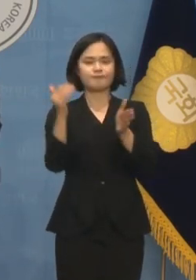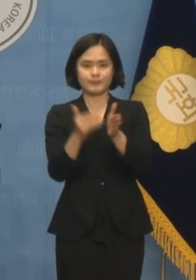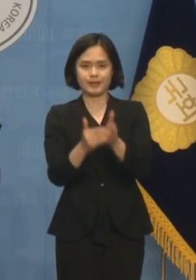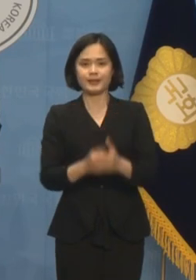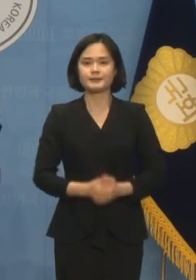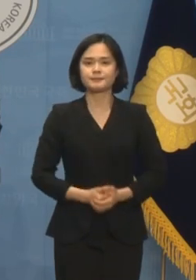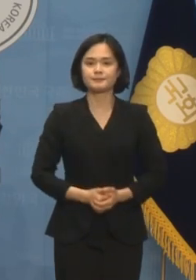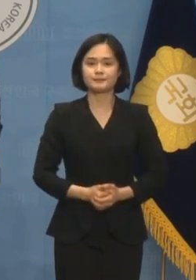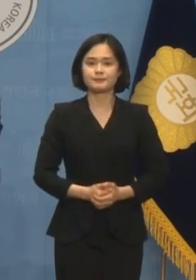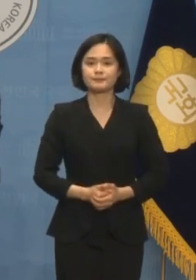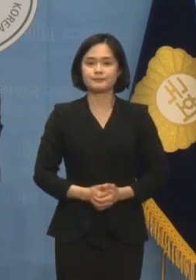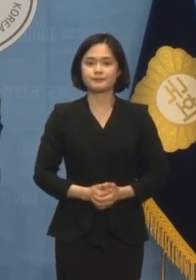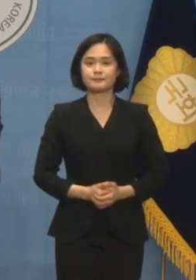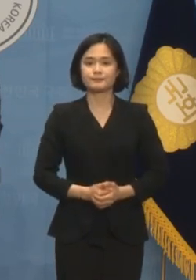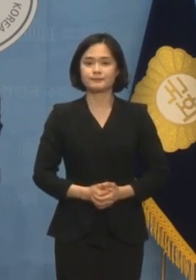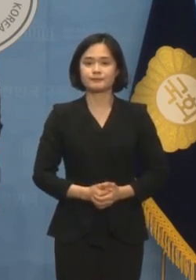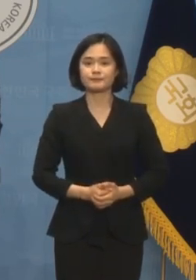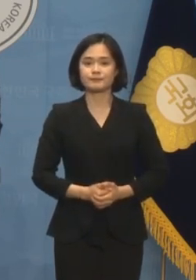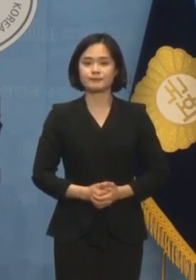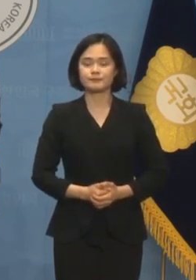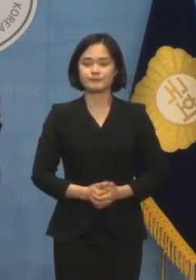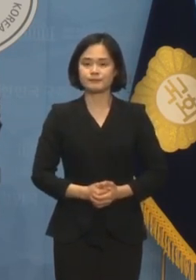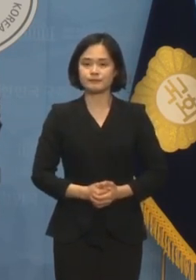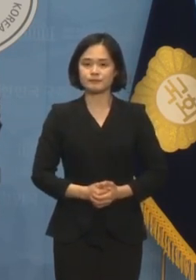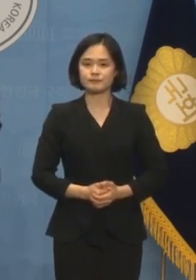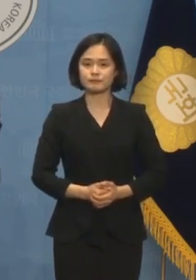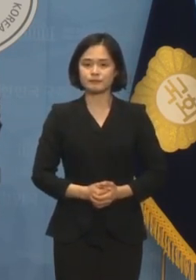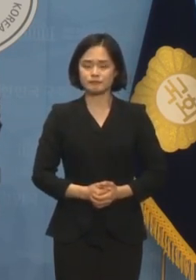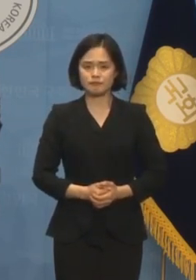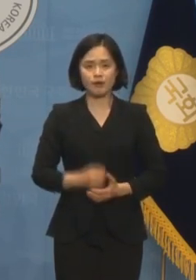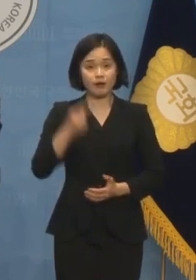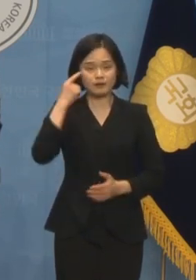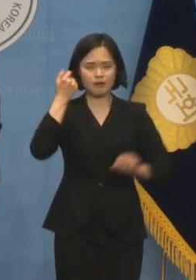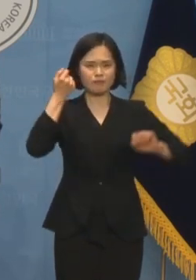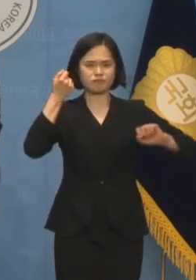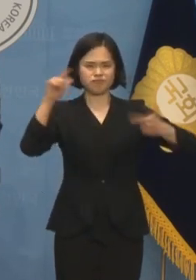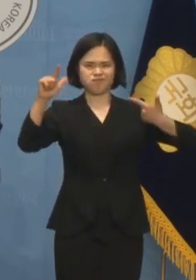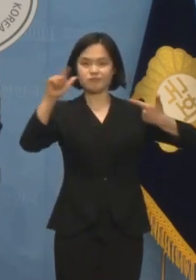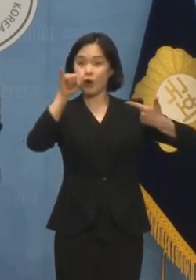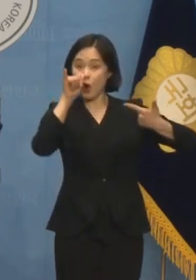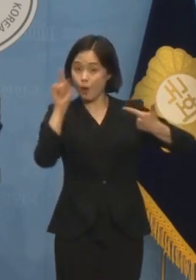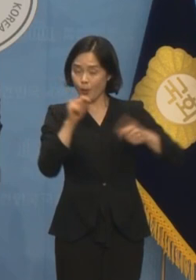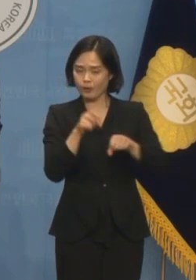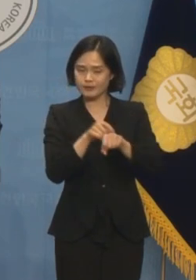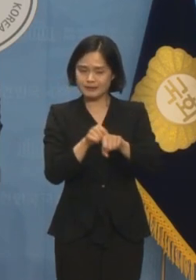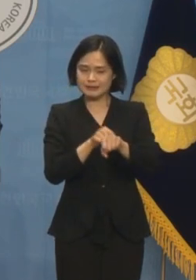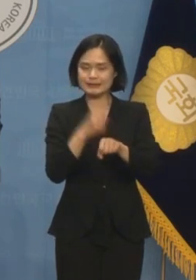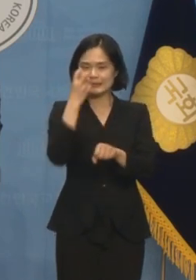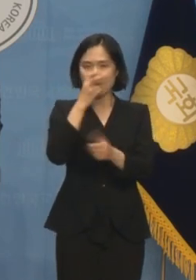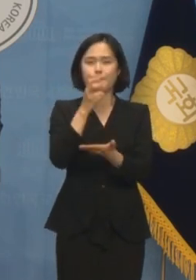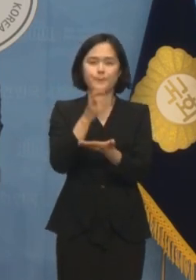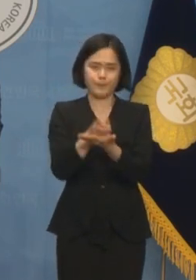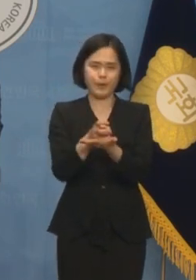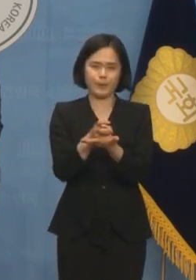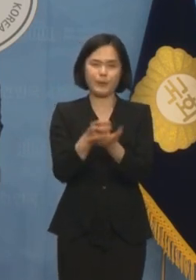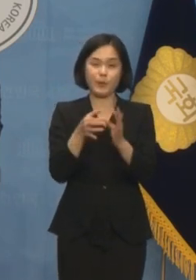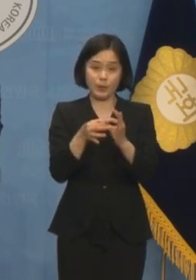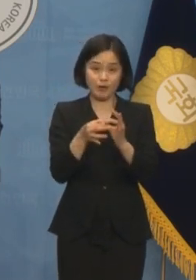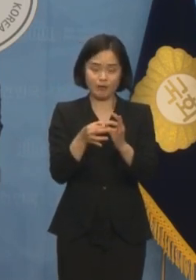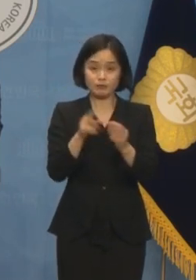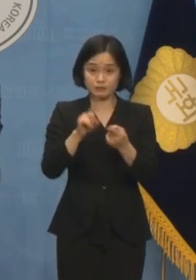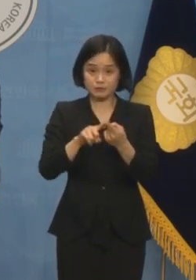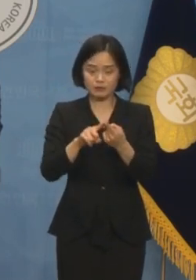있었습니다. 서로 간 입장차가 있는 여러 특검 등의 사안을 두고는 특검의